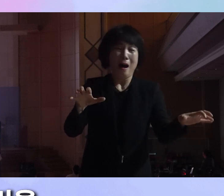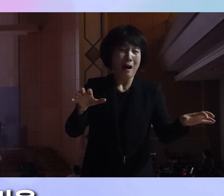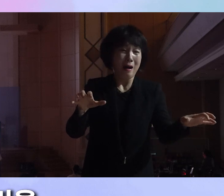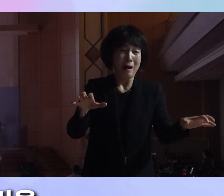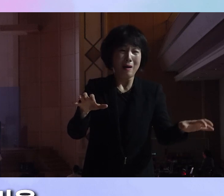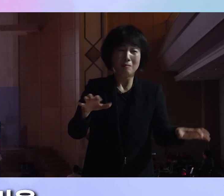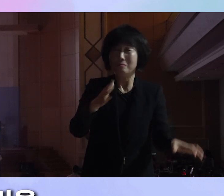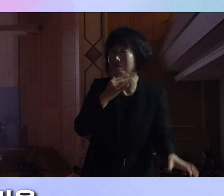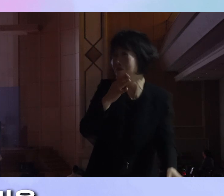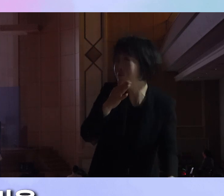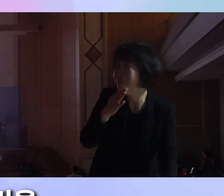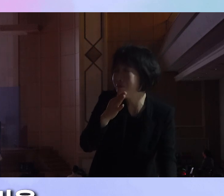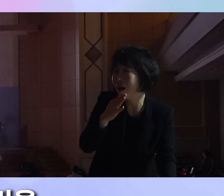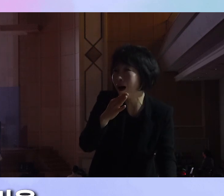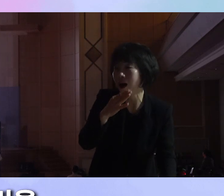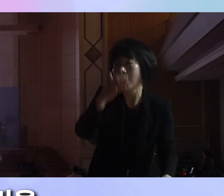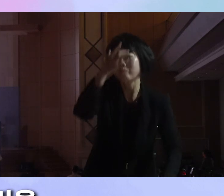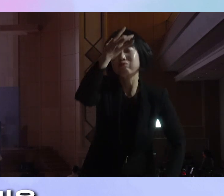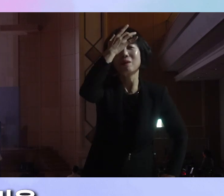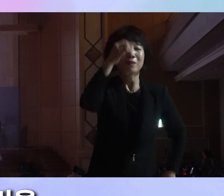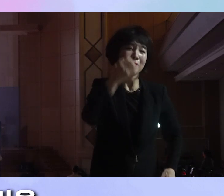이후의 삶.